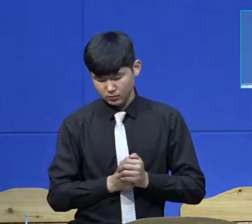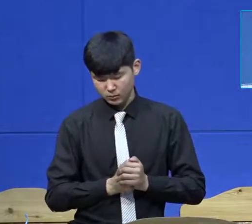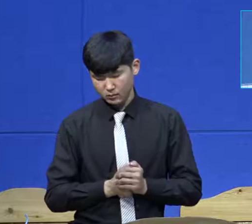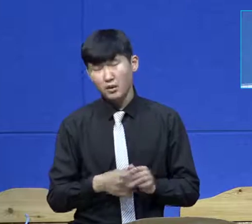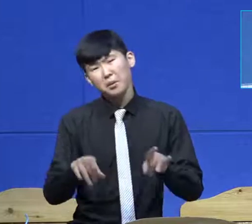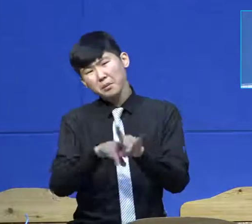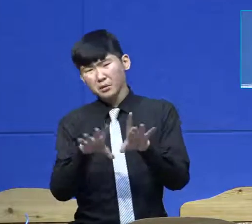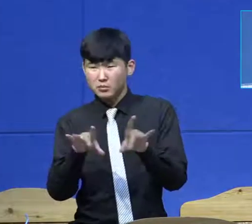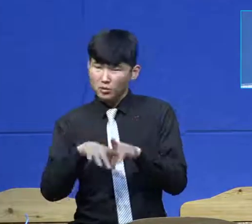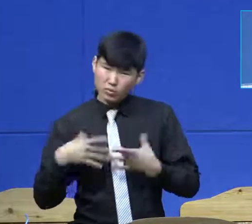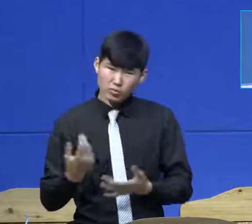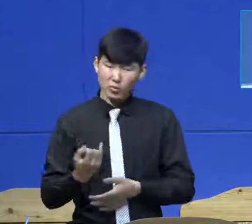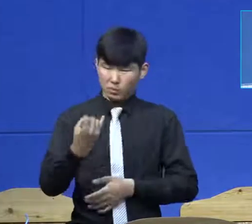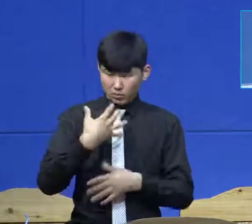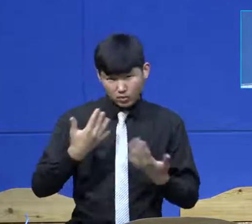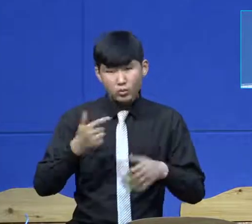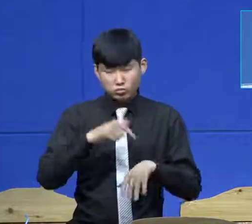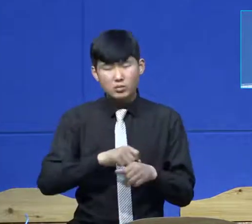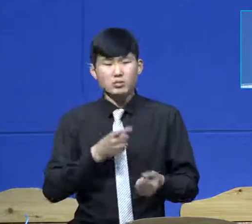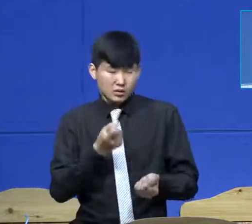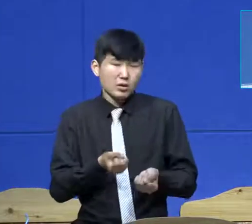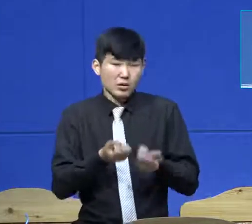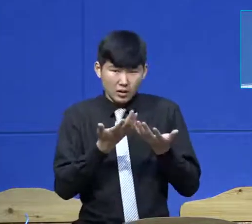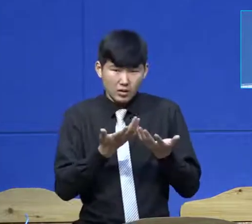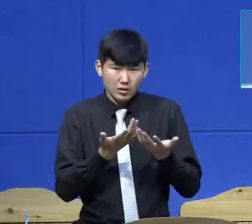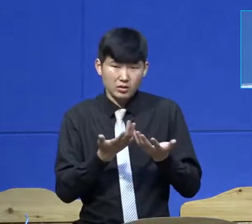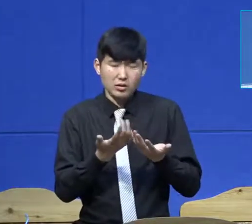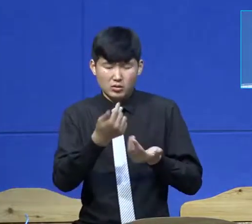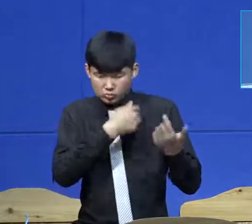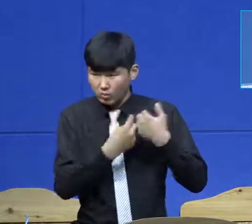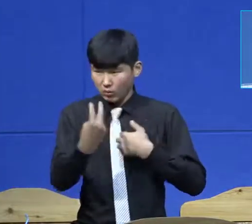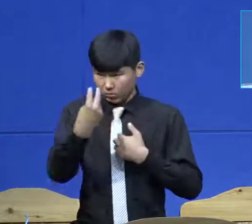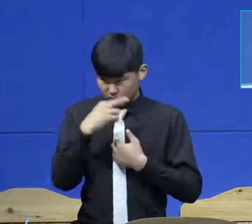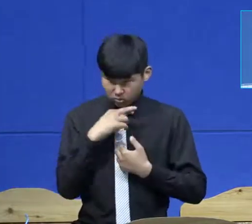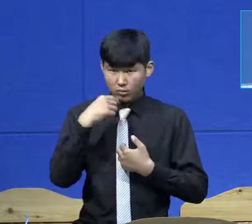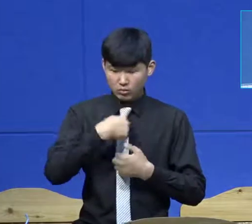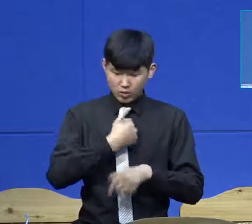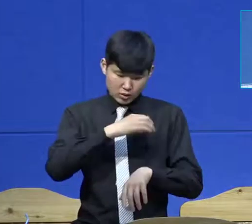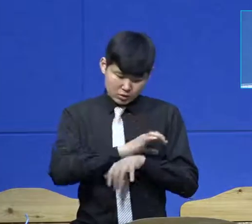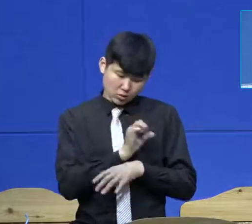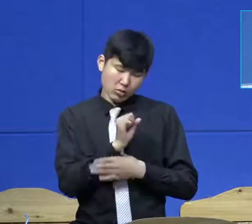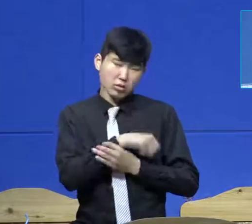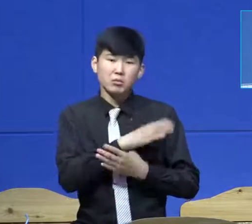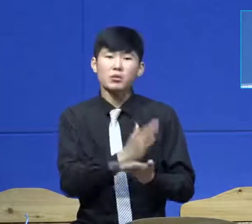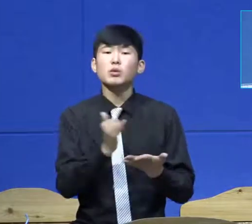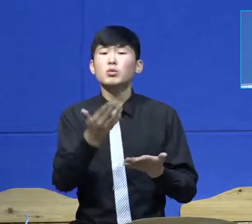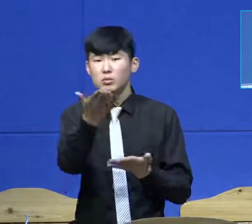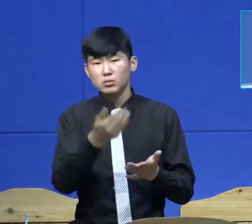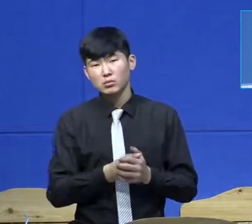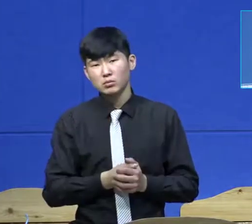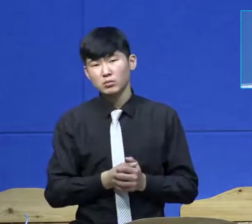янз бүрийн байдлаар хохирох үе гарна. Хавчигдэн үзэн ядагдах үед сэтгэлээр унж байна уу?